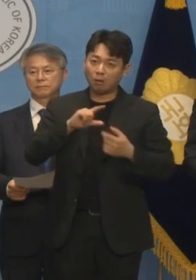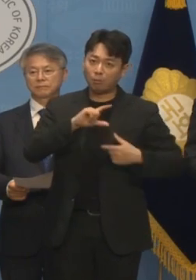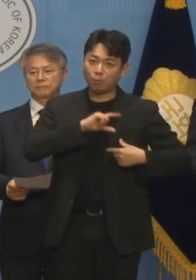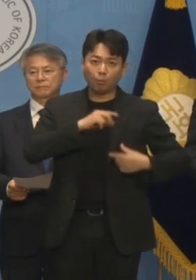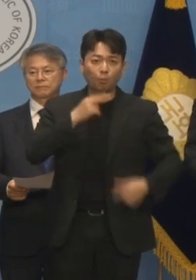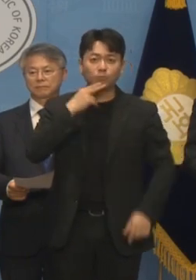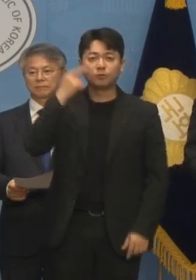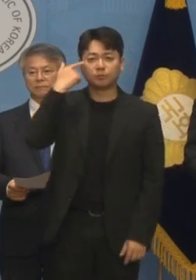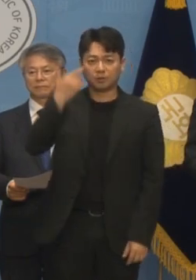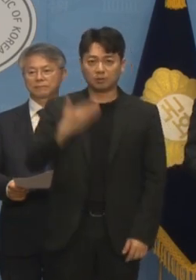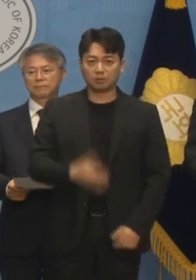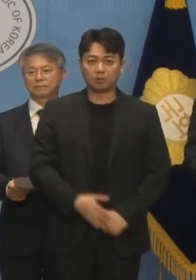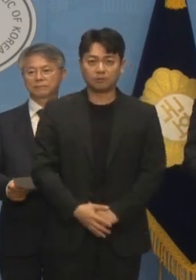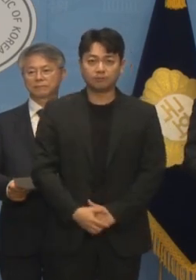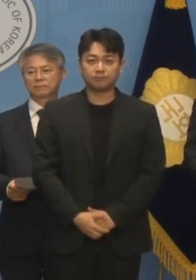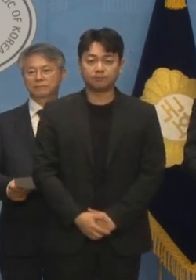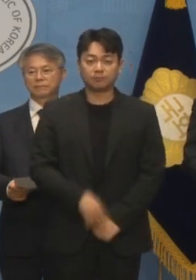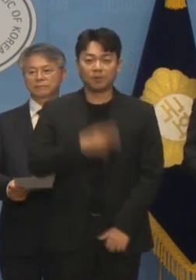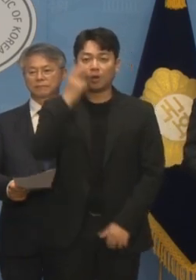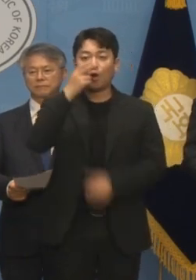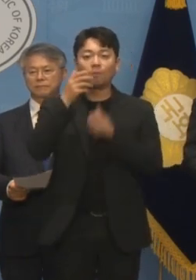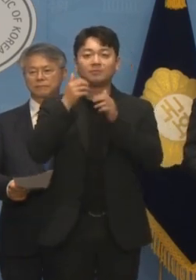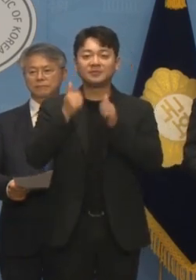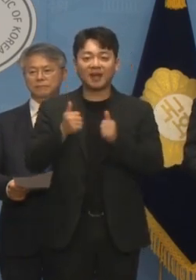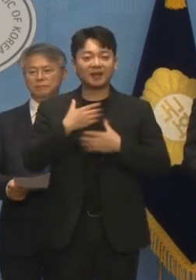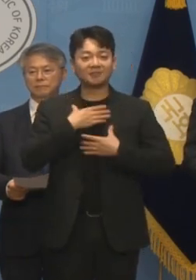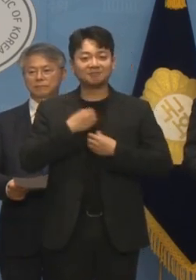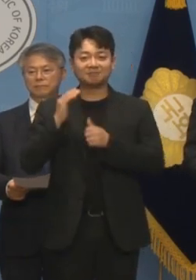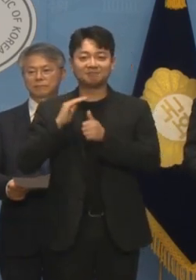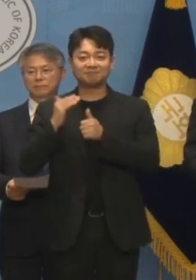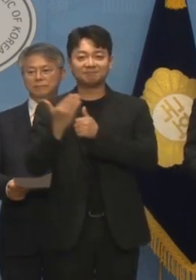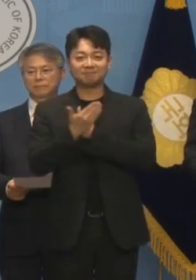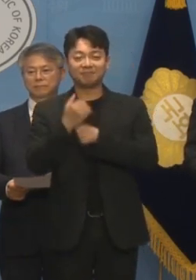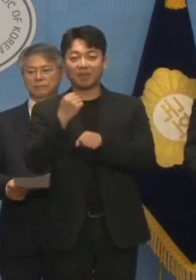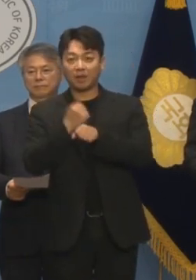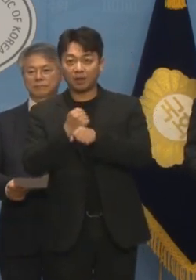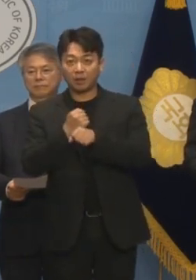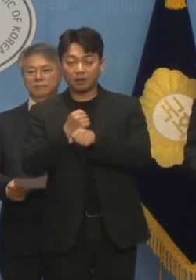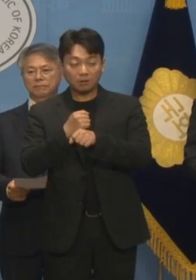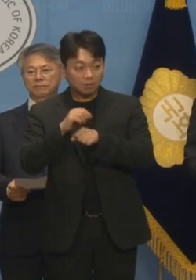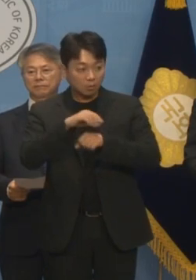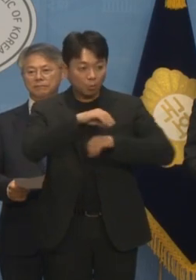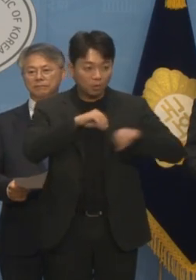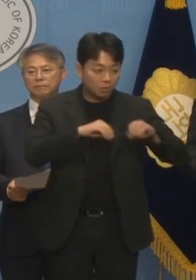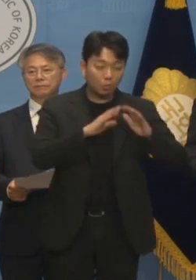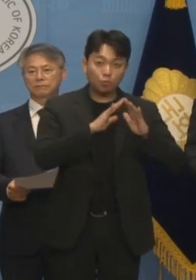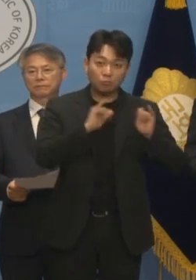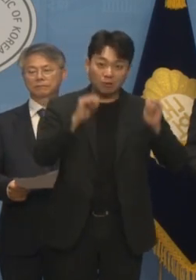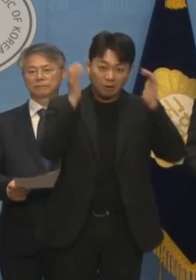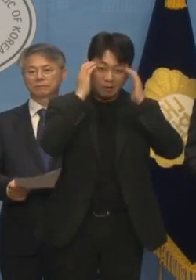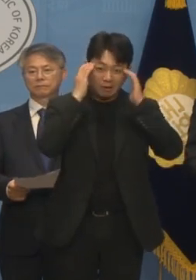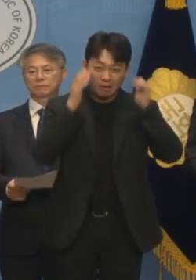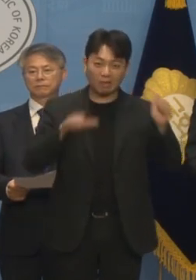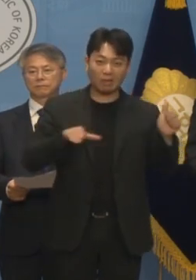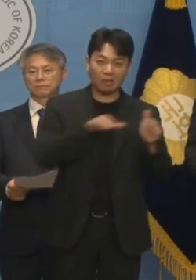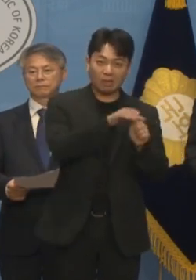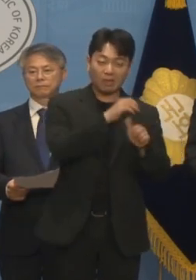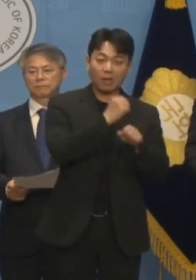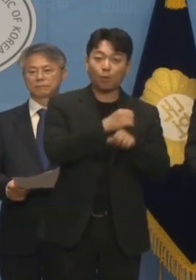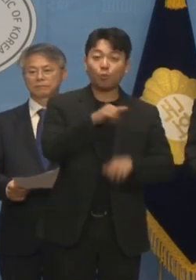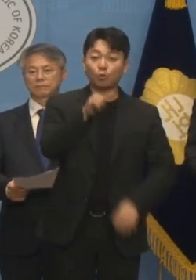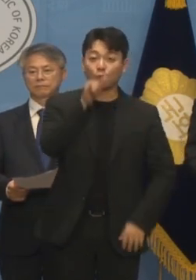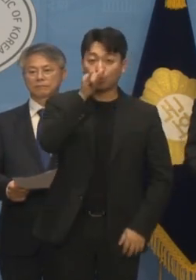없습니까 검찰이라는 안전한 울타리 안에서 국민들을 고통받게 하면서 국회의 정당한 자료